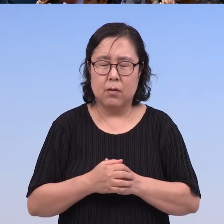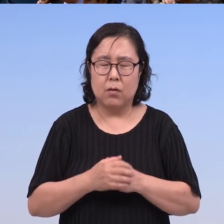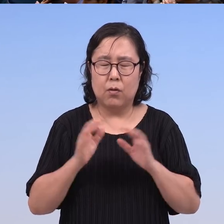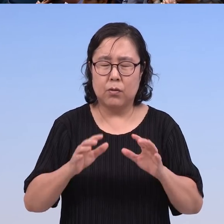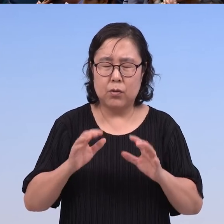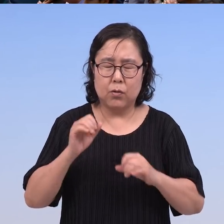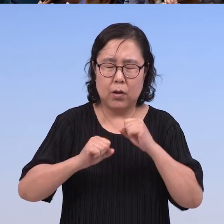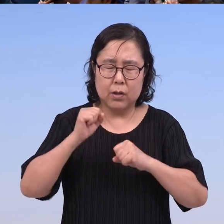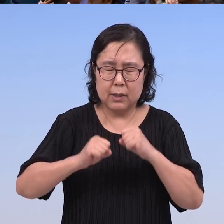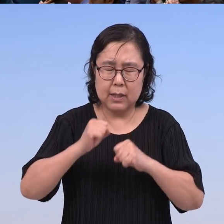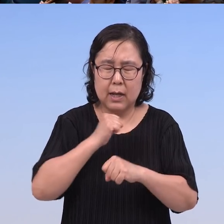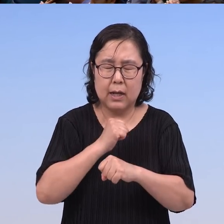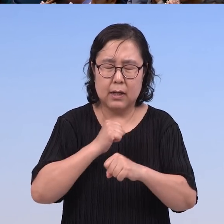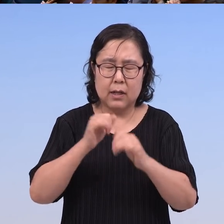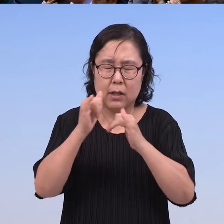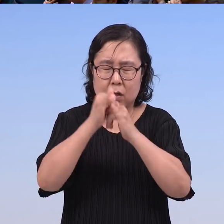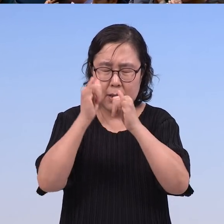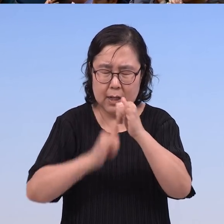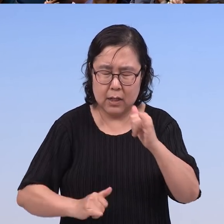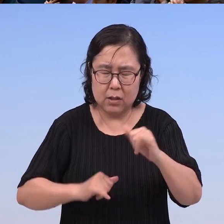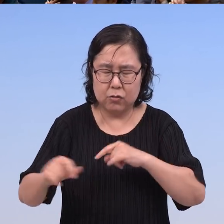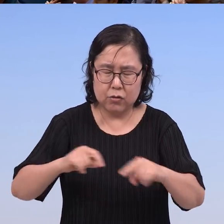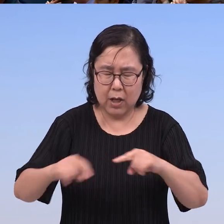오늘도 역사를 주관하신 하나님,